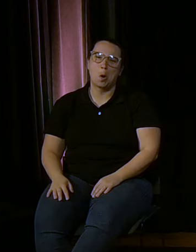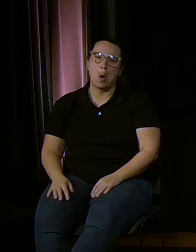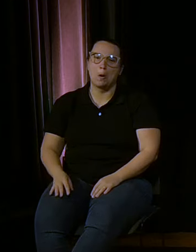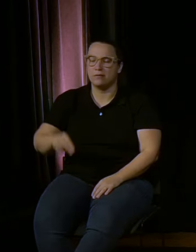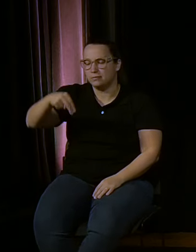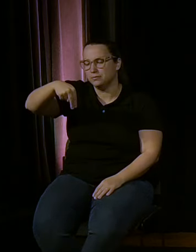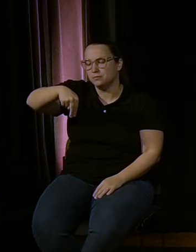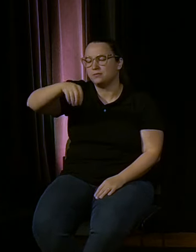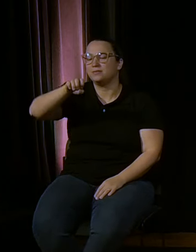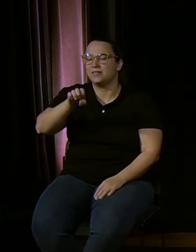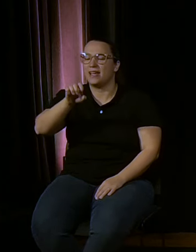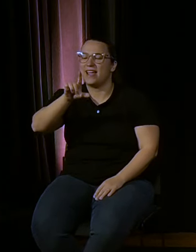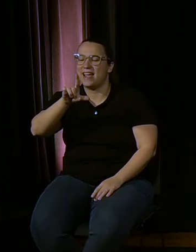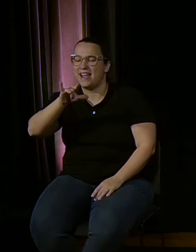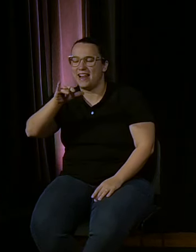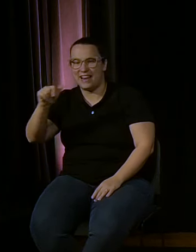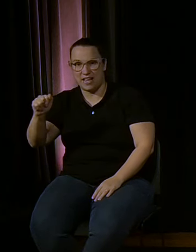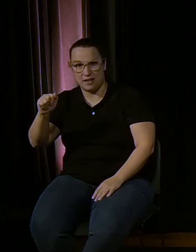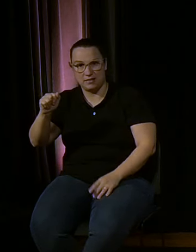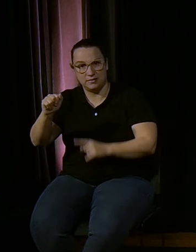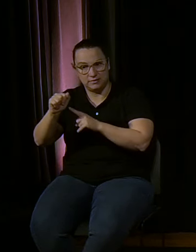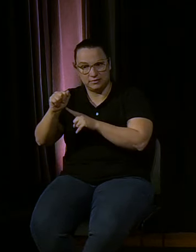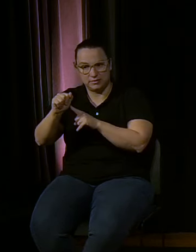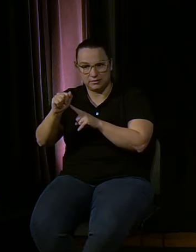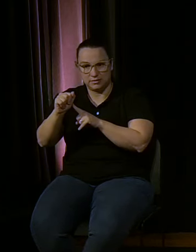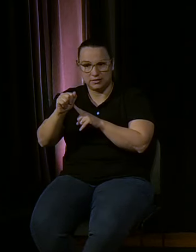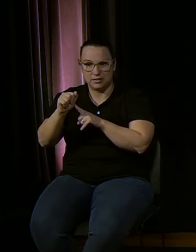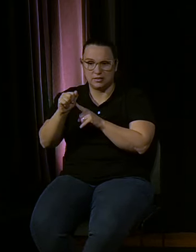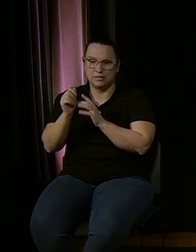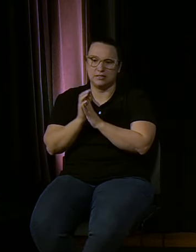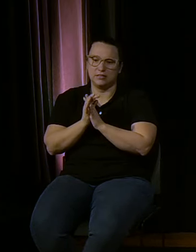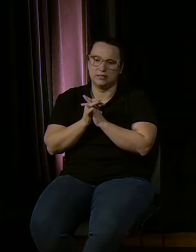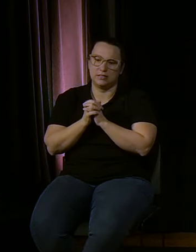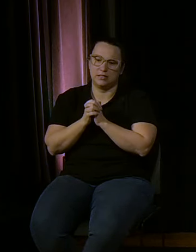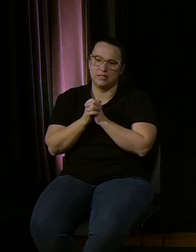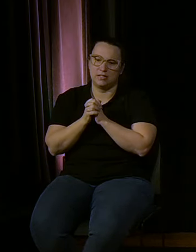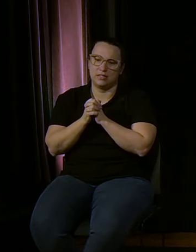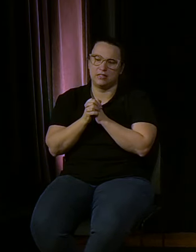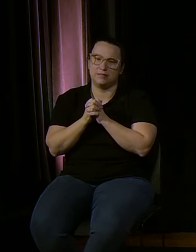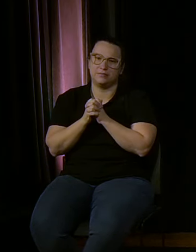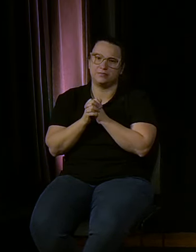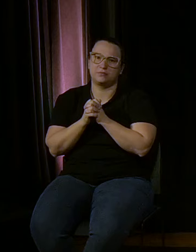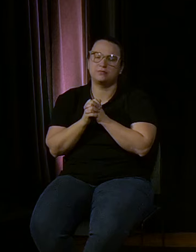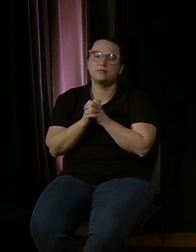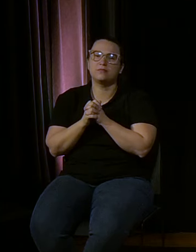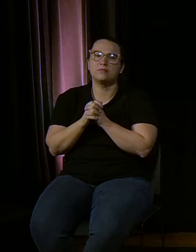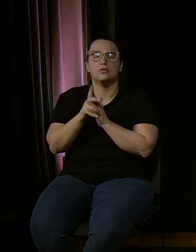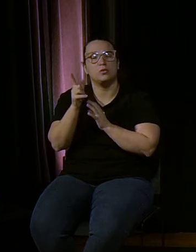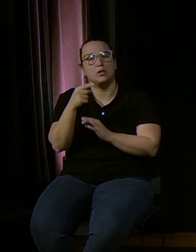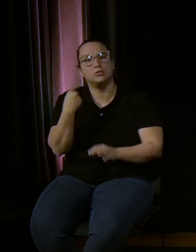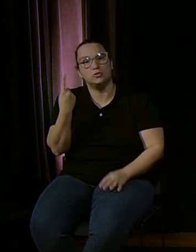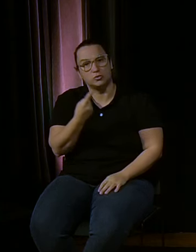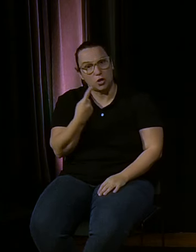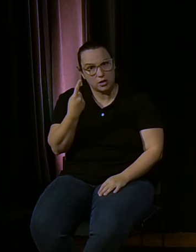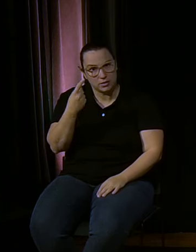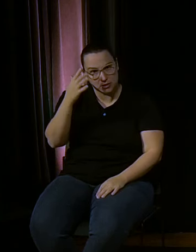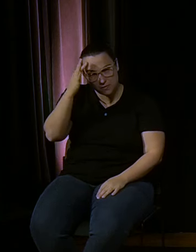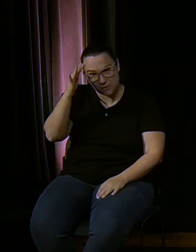Lélia, porque uma das percepções que ela traz é de como, quando a gente vai pensar